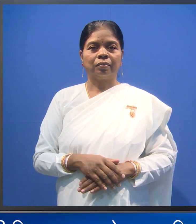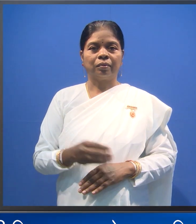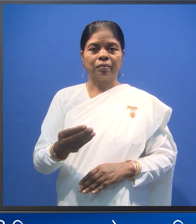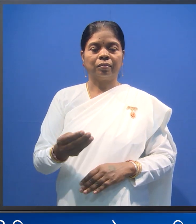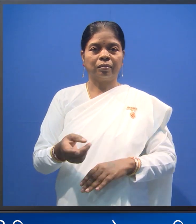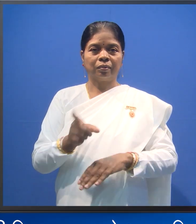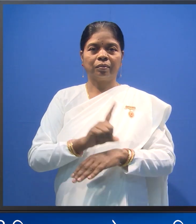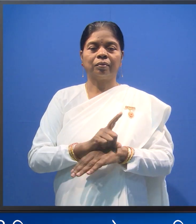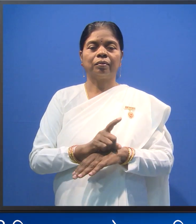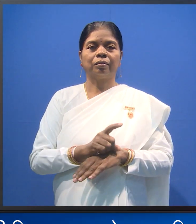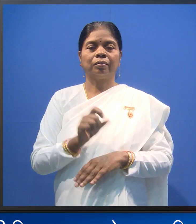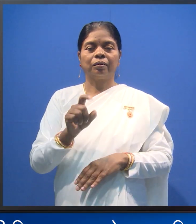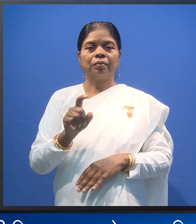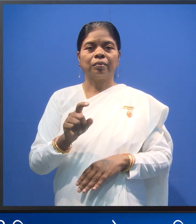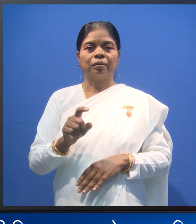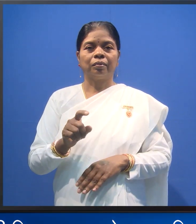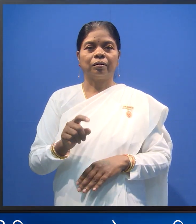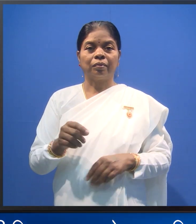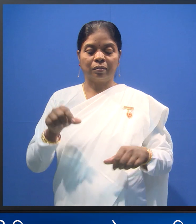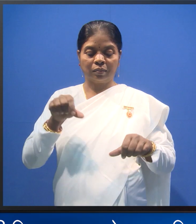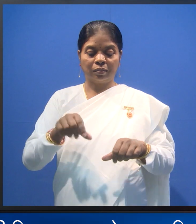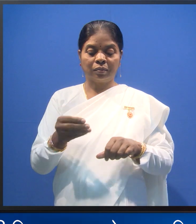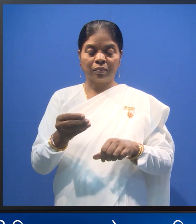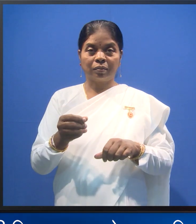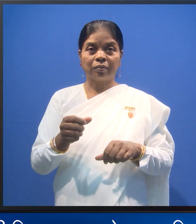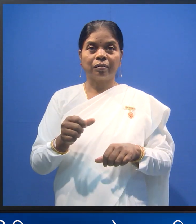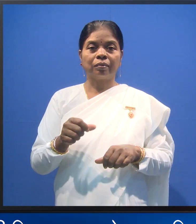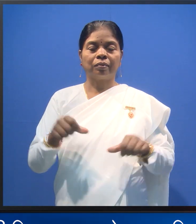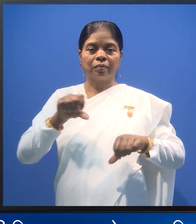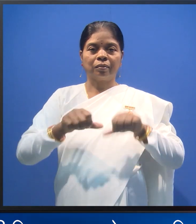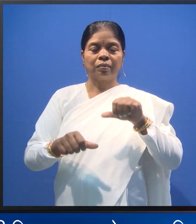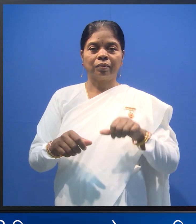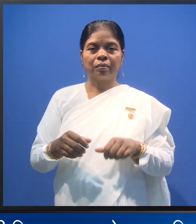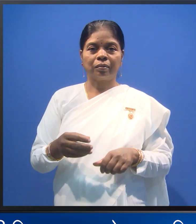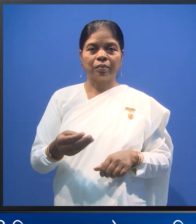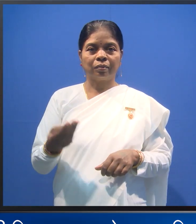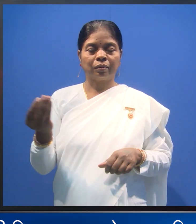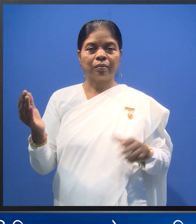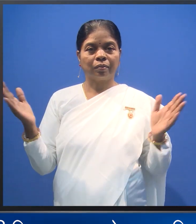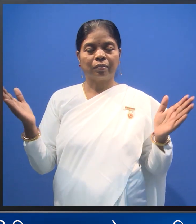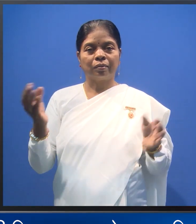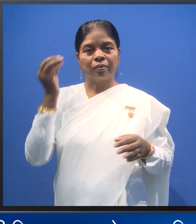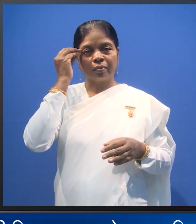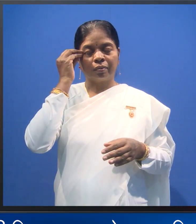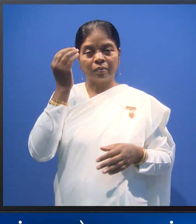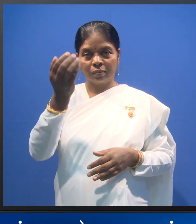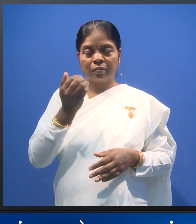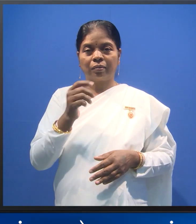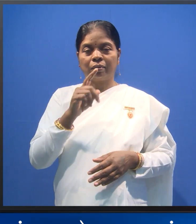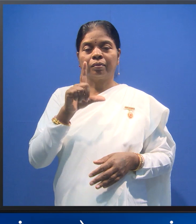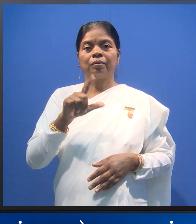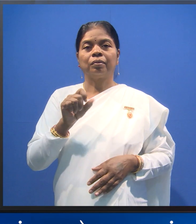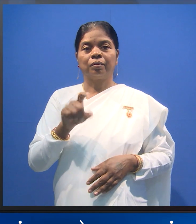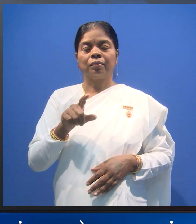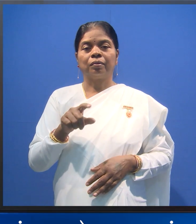काही दिवसातच त्याने भूतत्व विज्ञानासंबंधित यथार्थ ज्ञान प्राप्त केले.